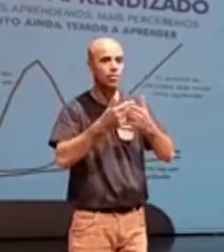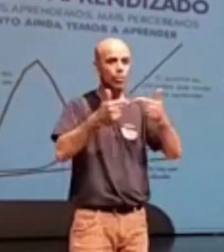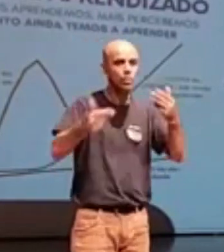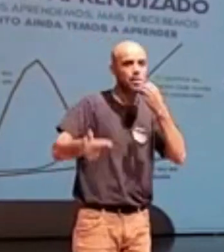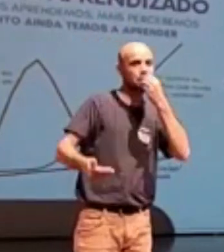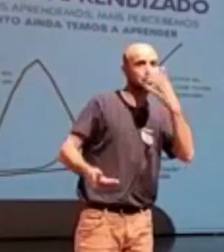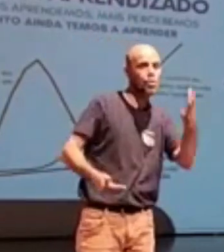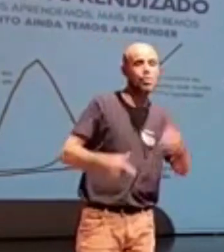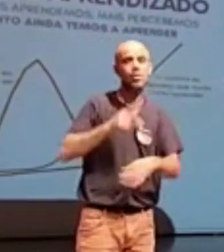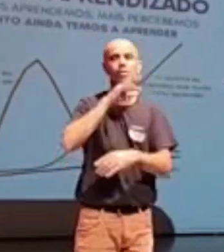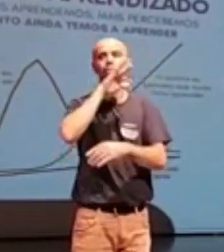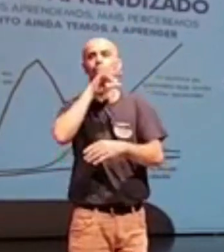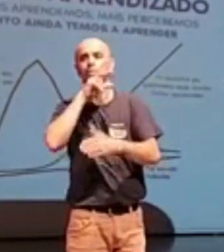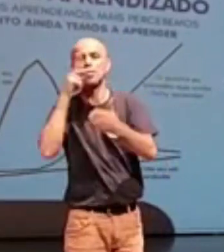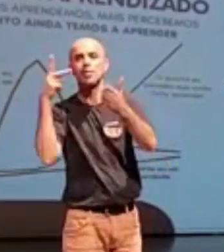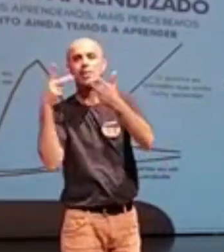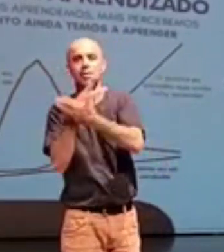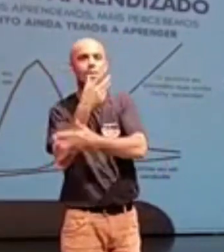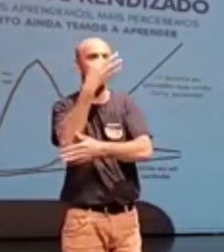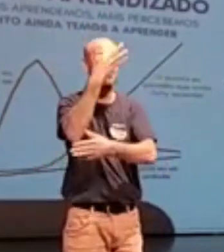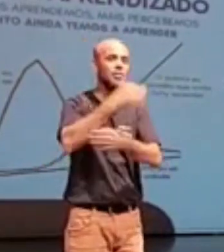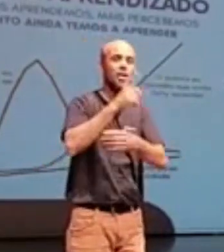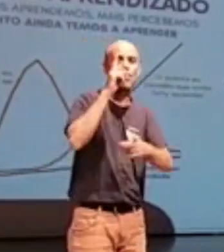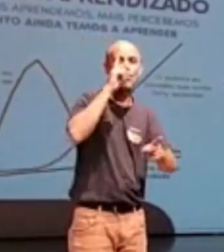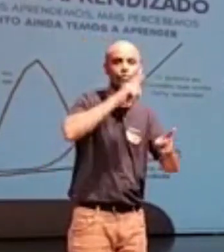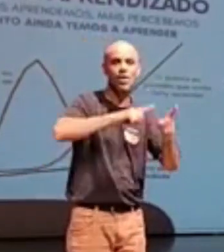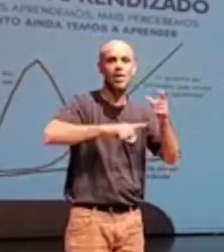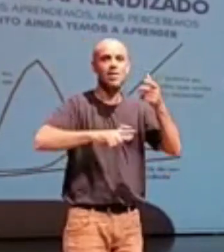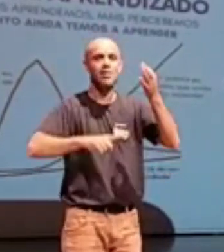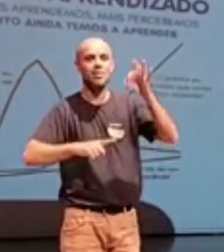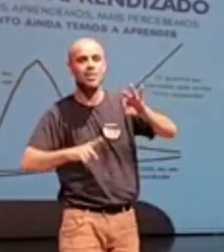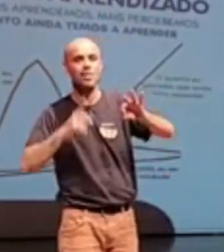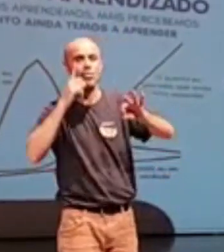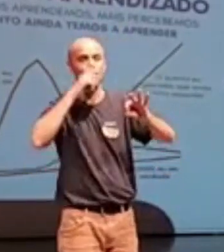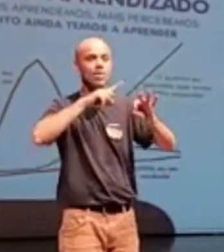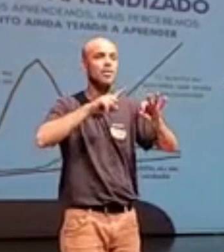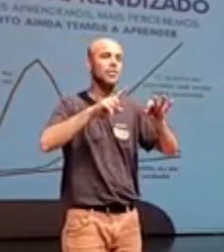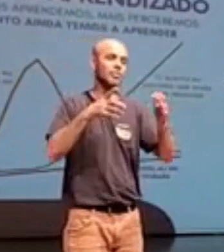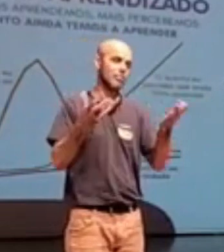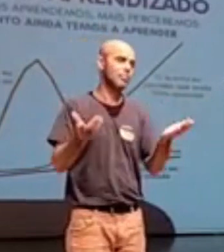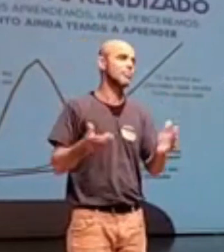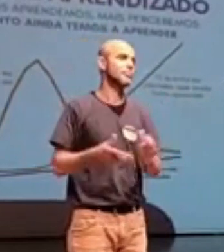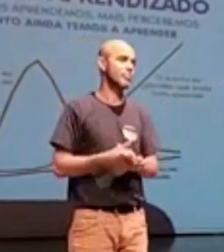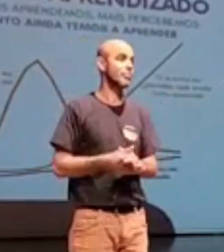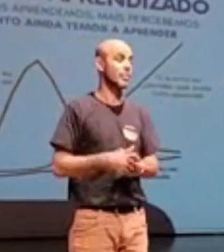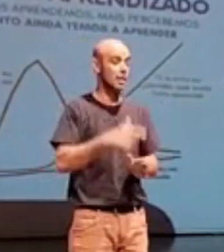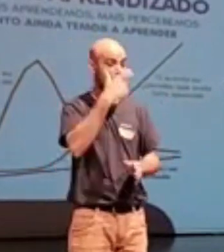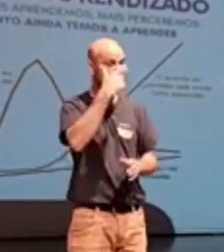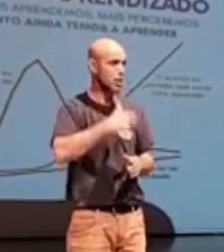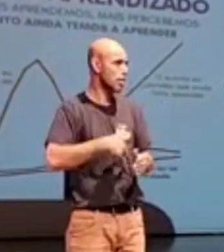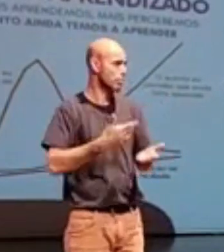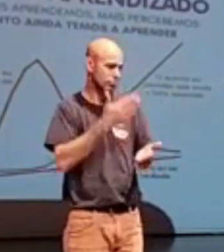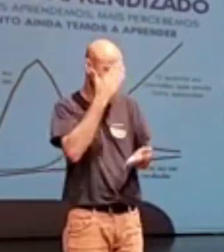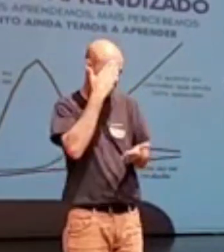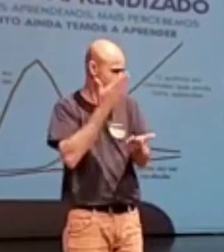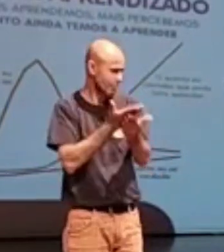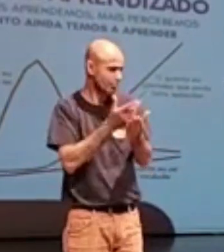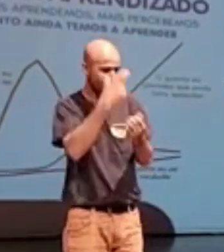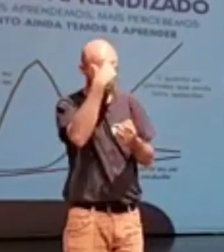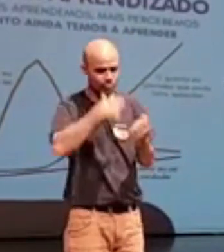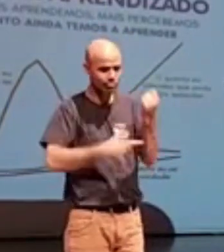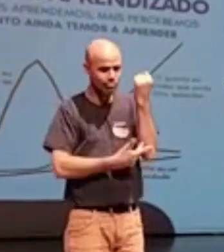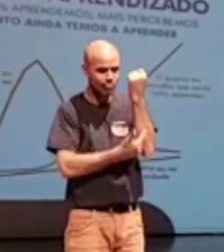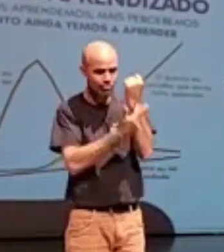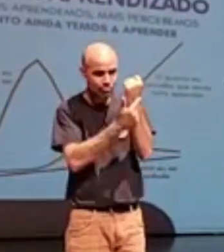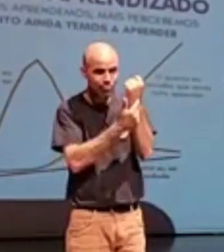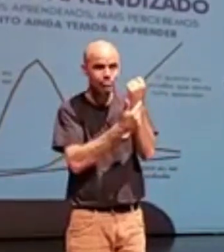boas e ruins. Mais uma vez, como eu comentei ontem, o público troca. Eu não acredito que nenhum cirurgião de